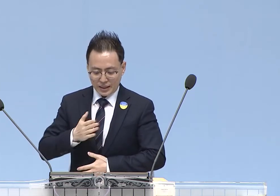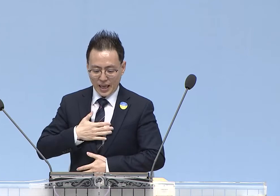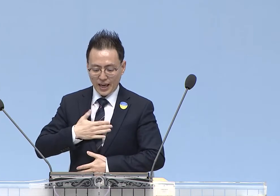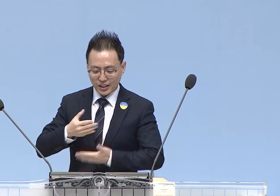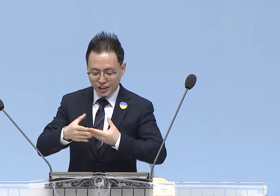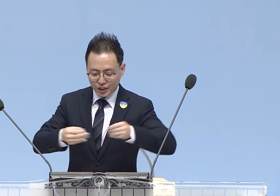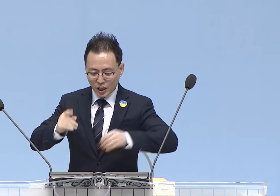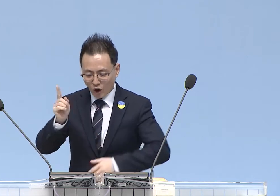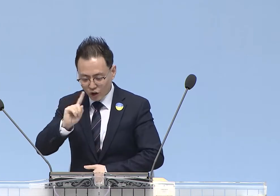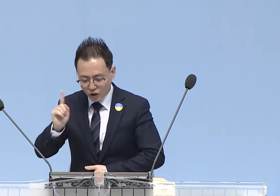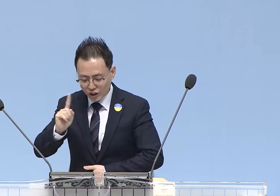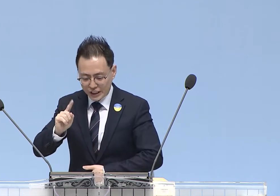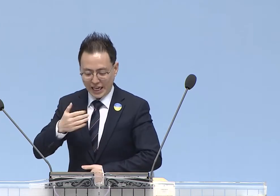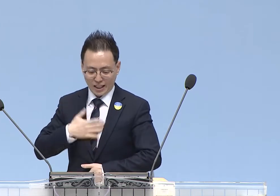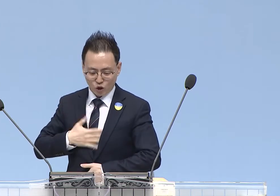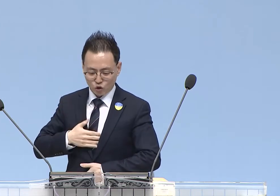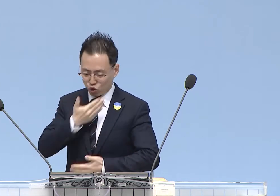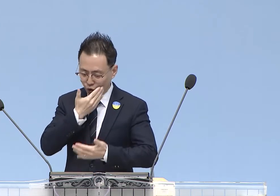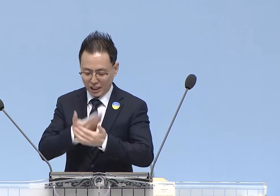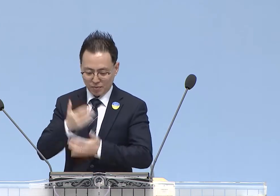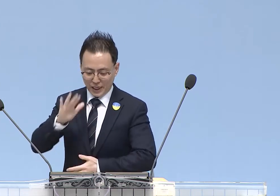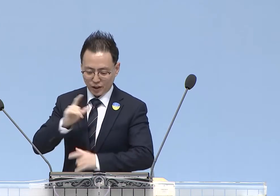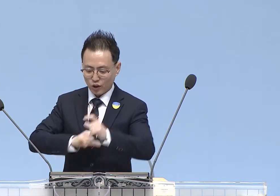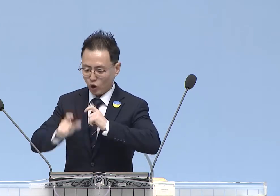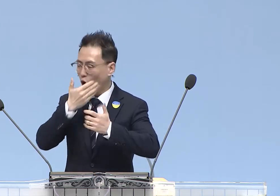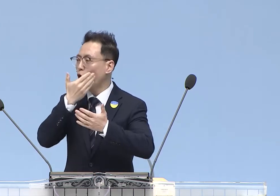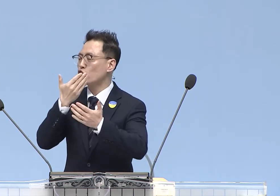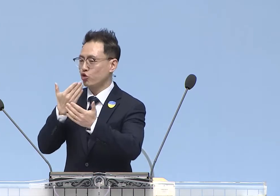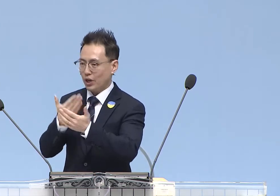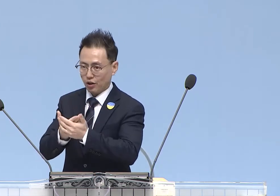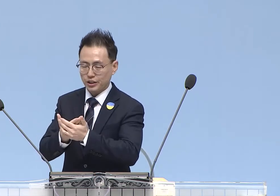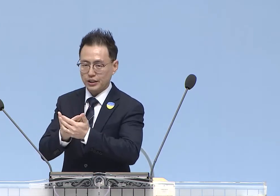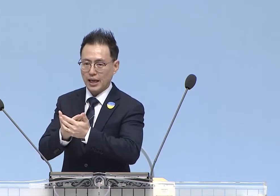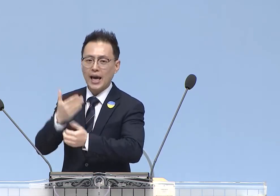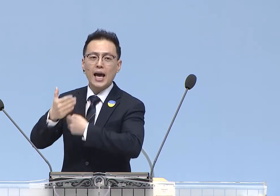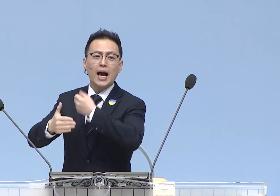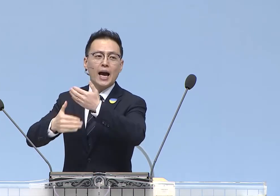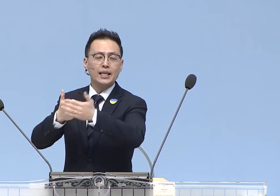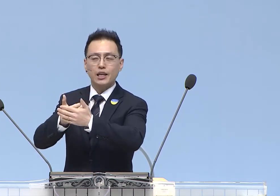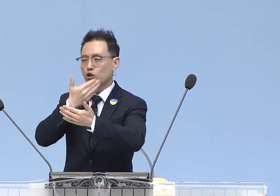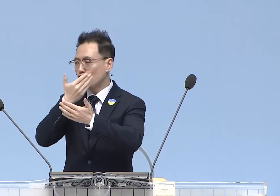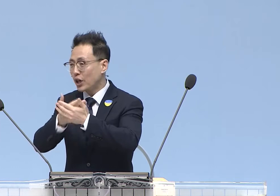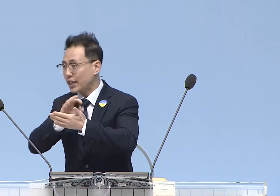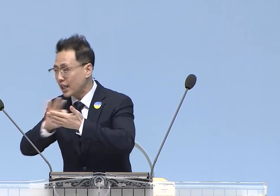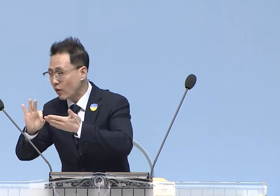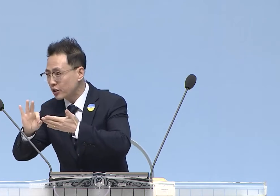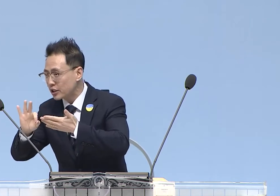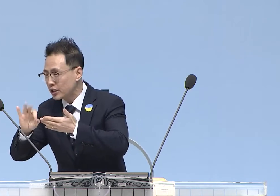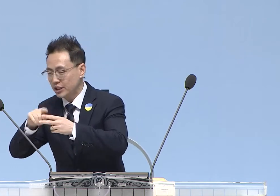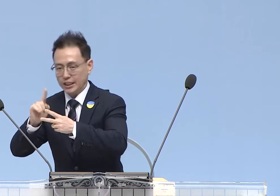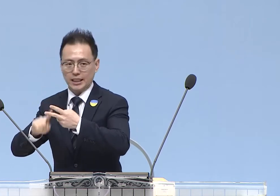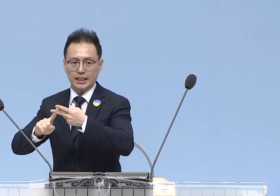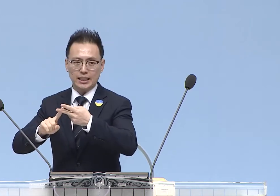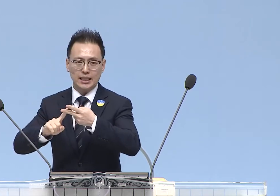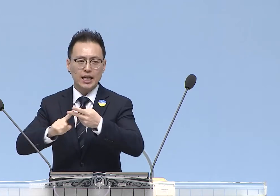내 그릇이 어떤 그릇인가 아는 것도 중요하지만 더 중요한 것은 하나님께서 귀하게 사용하시든지